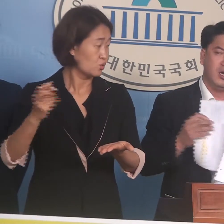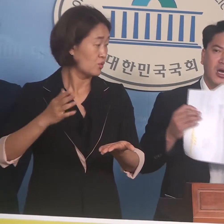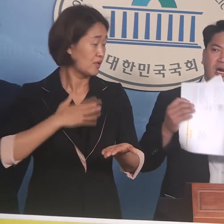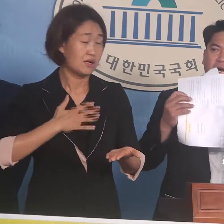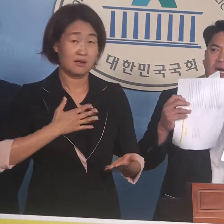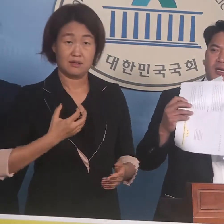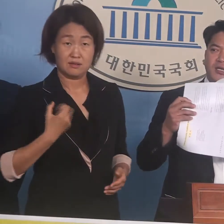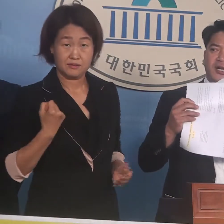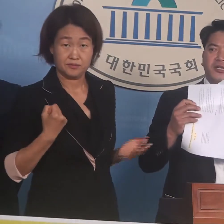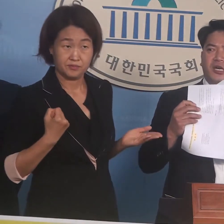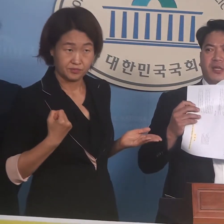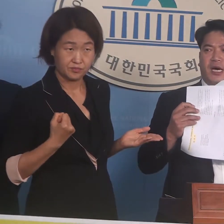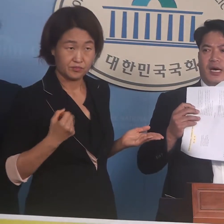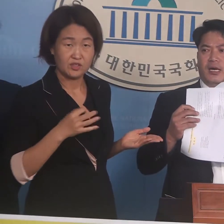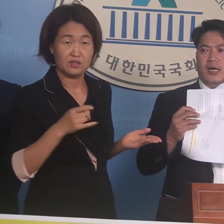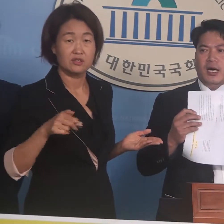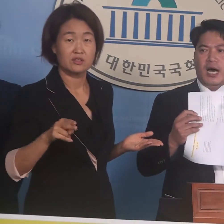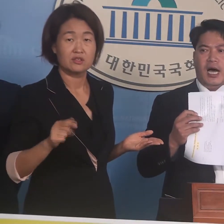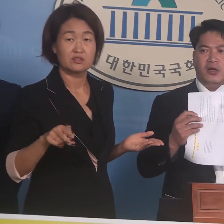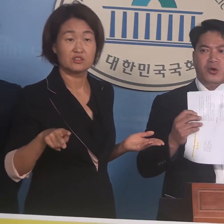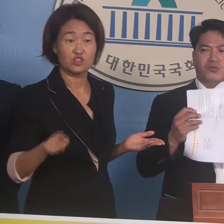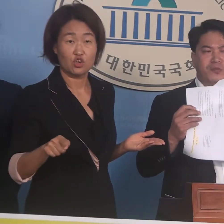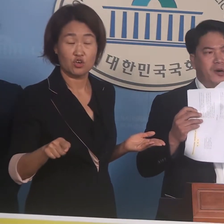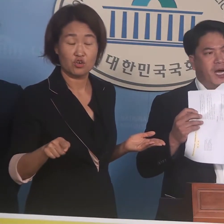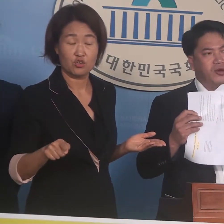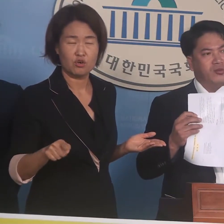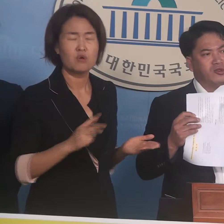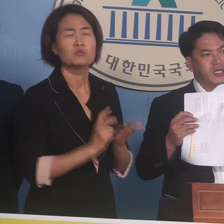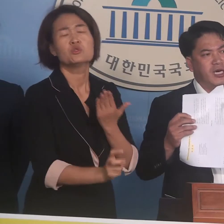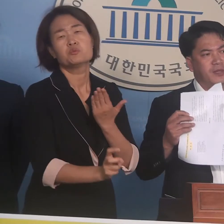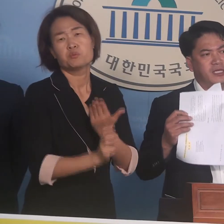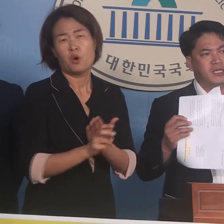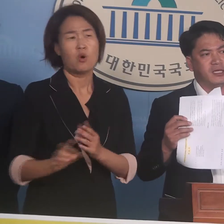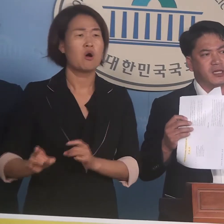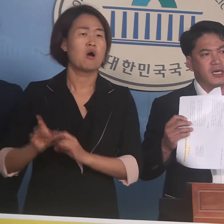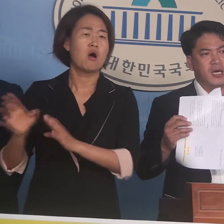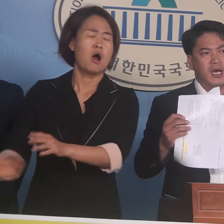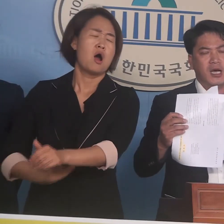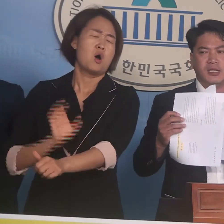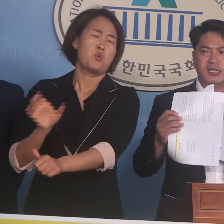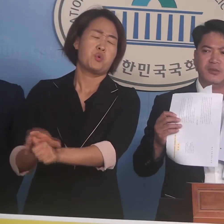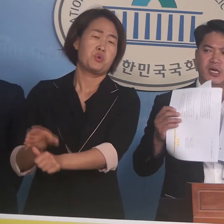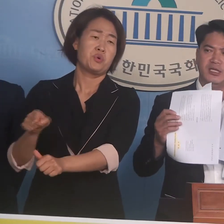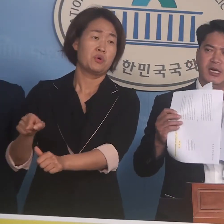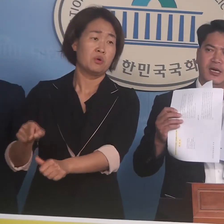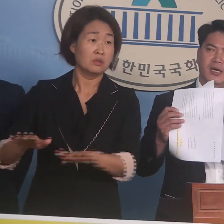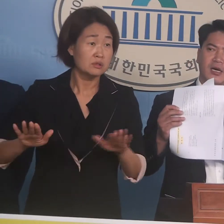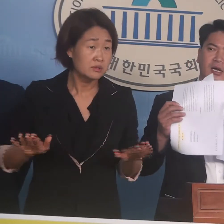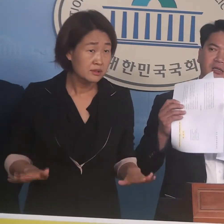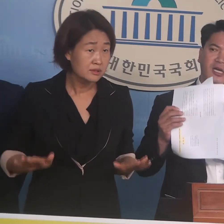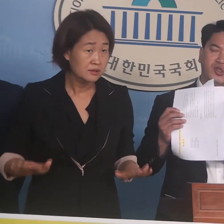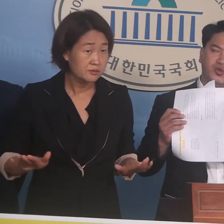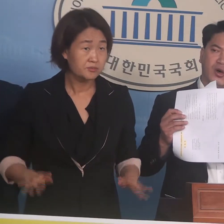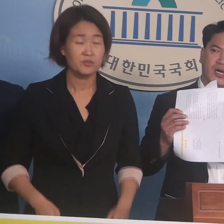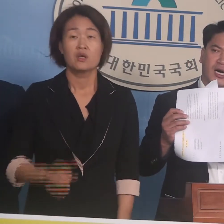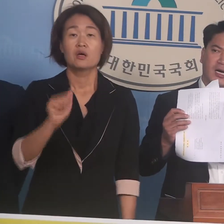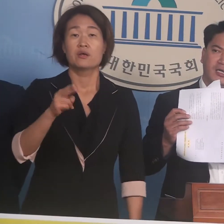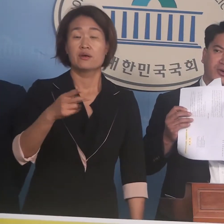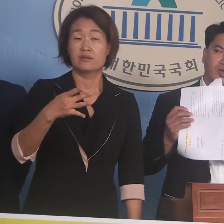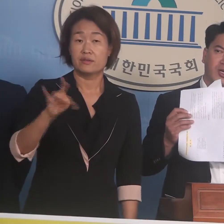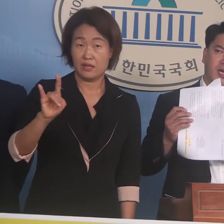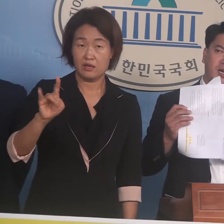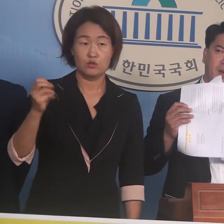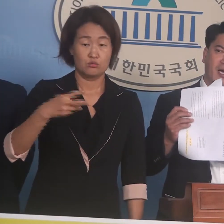있는 의견서입니다. 불법 하도급 문제에 미치는 지금 현재